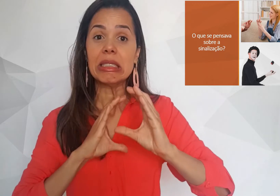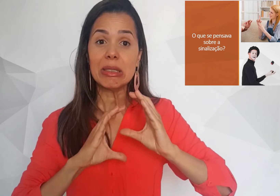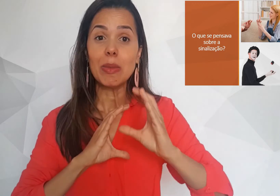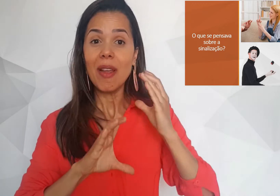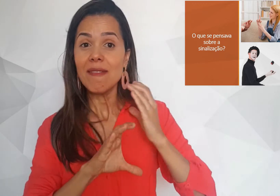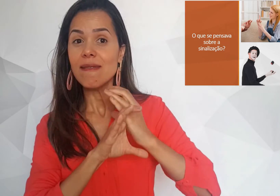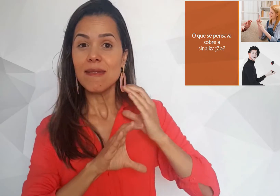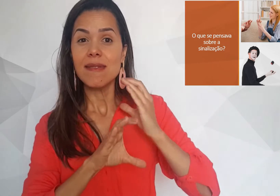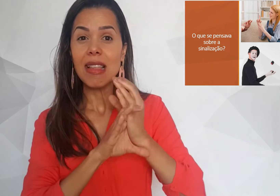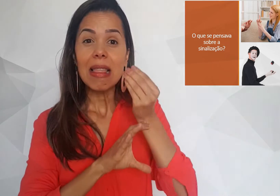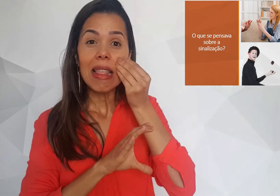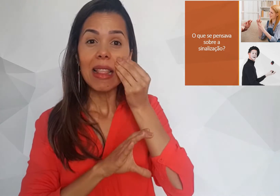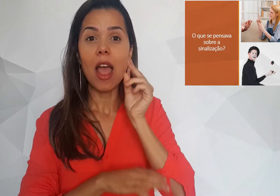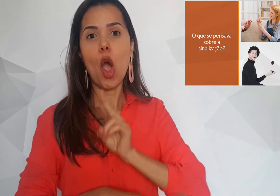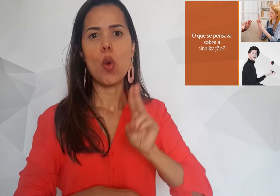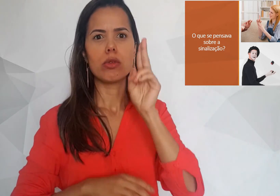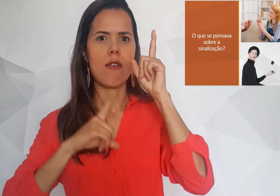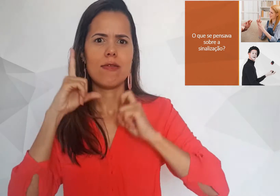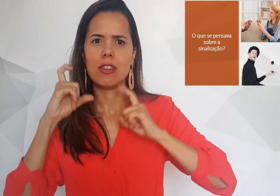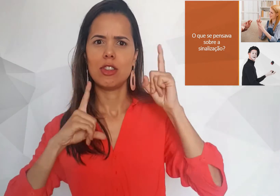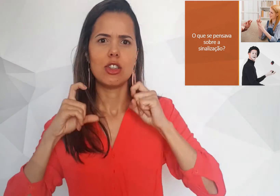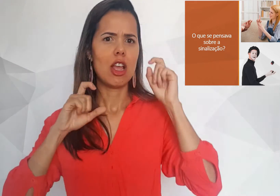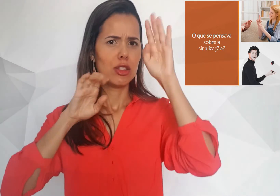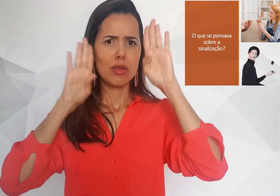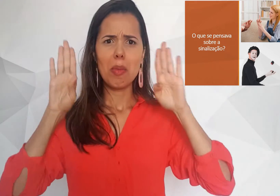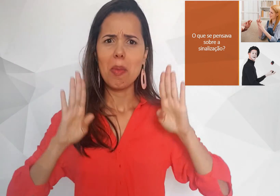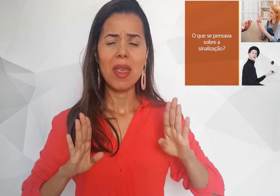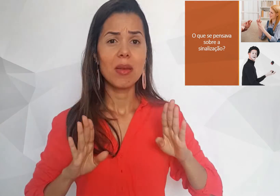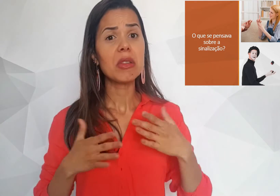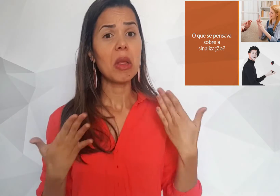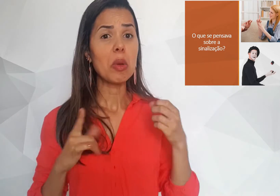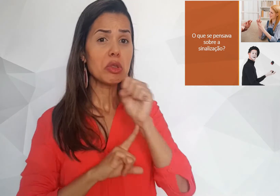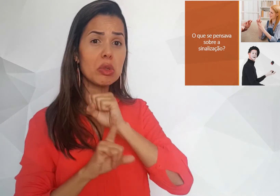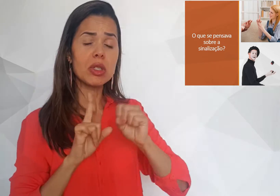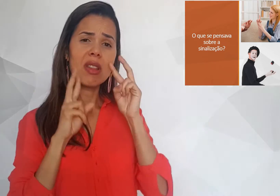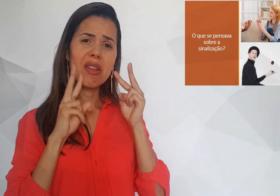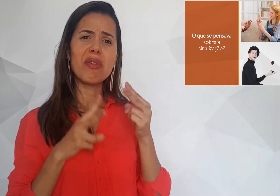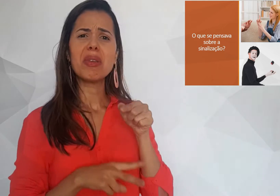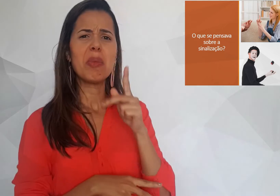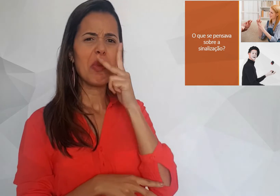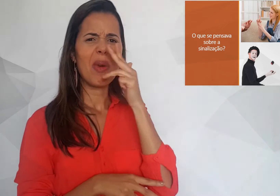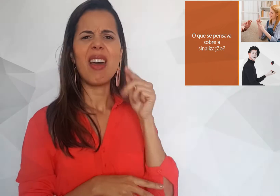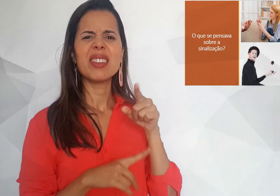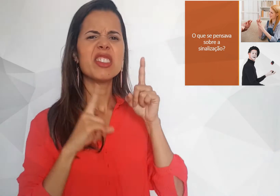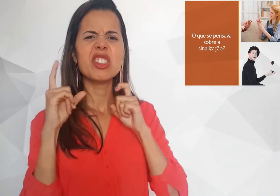fazer compreendidos, né? Uma tentativa de comunicação. Mas até então isso não era visto como um